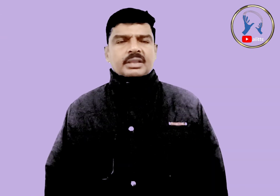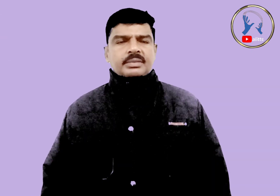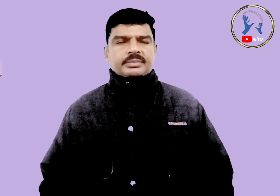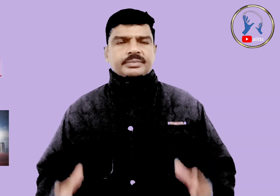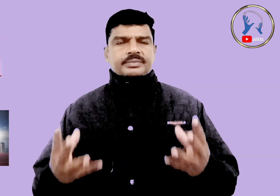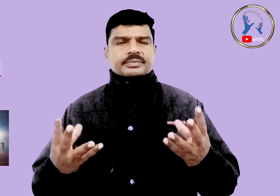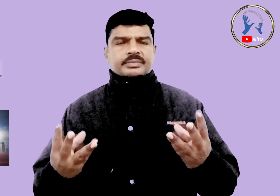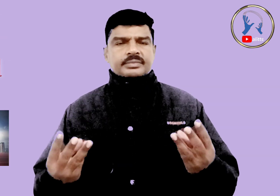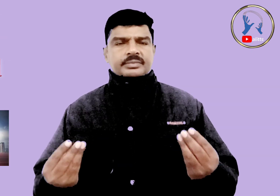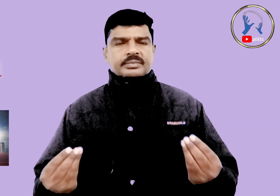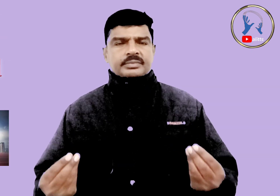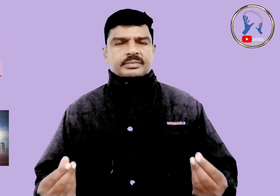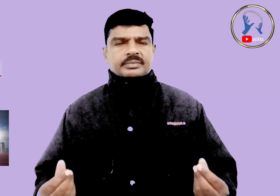खत्म,